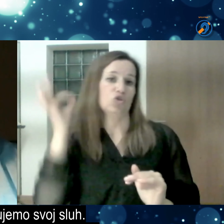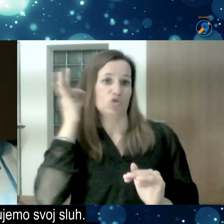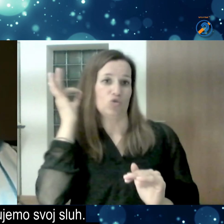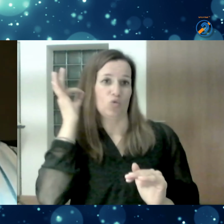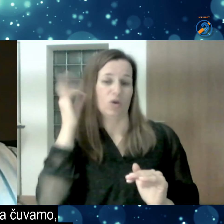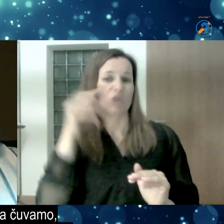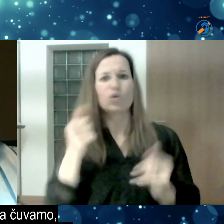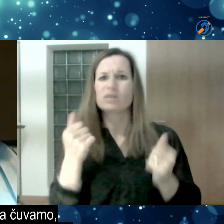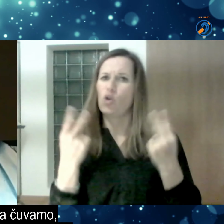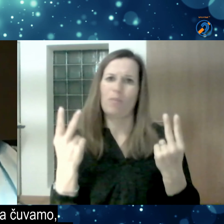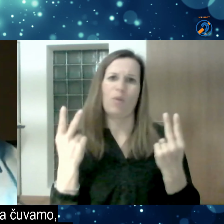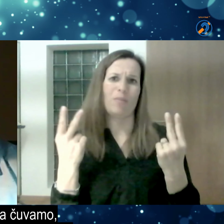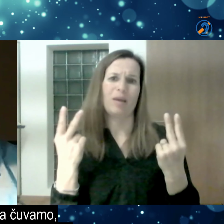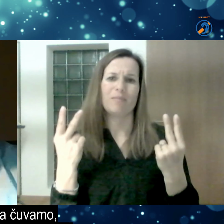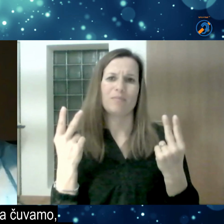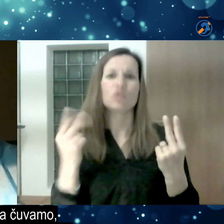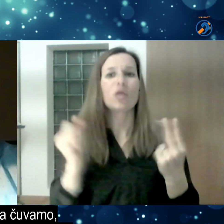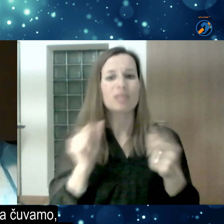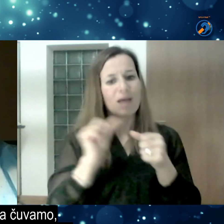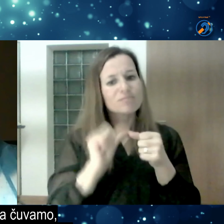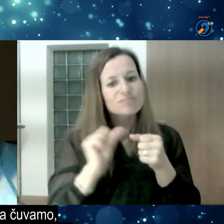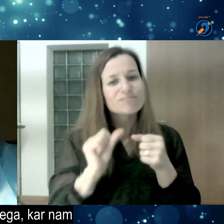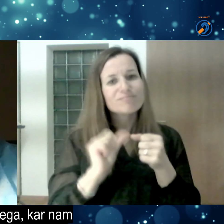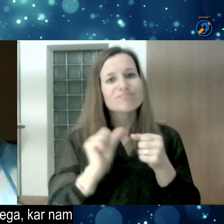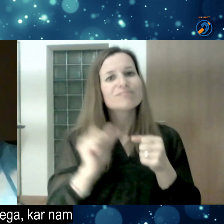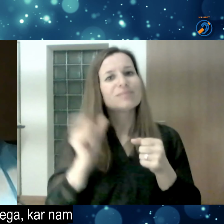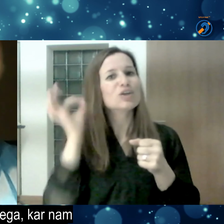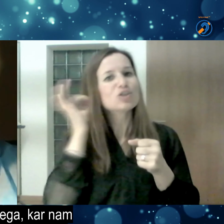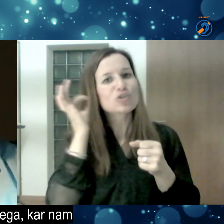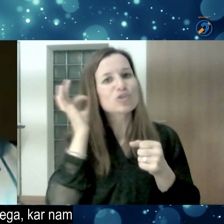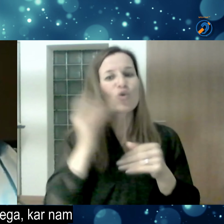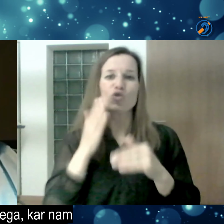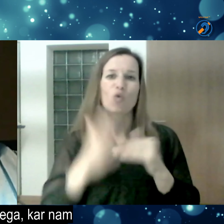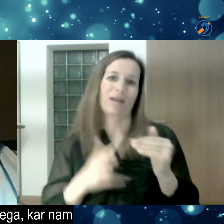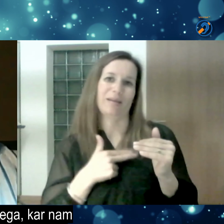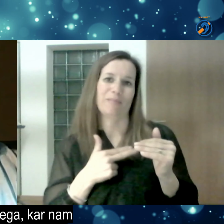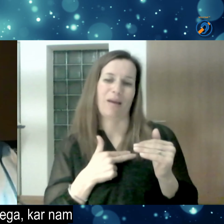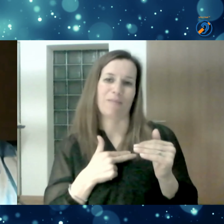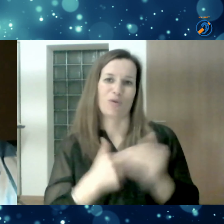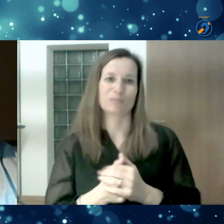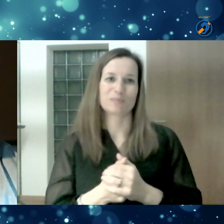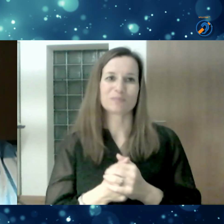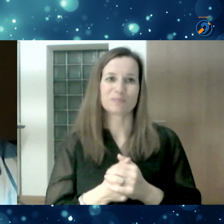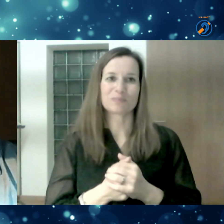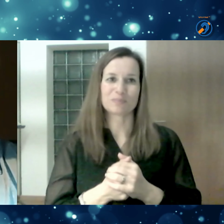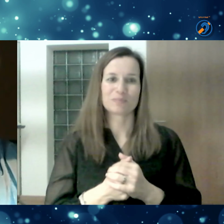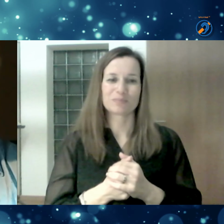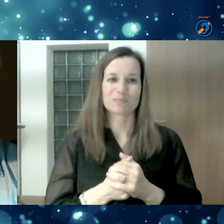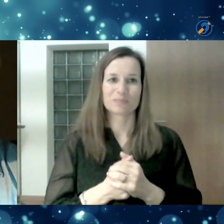zelo pomembno, da ga čuvamo, dokler ga še imamo, tudi tistega, kar nam ga še preostane.